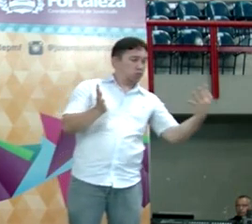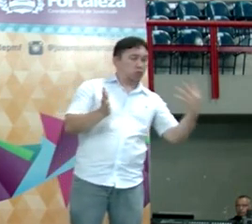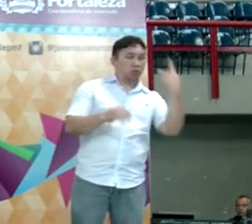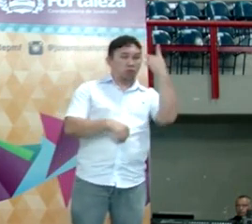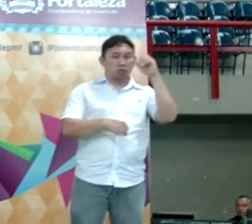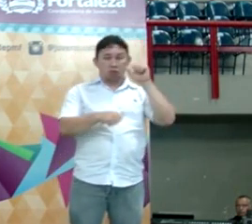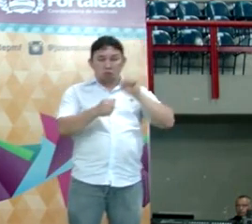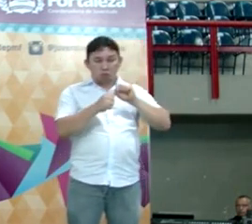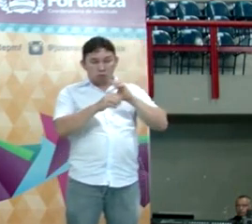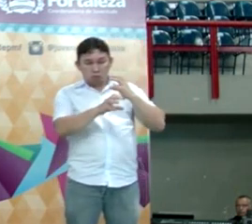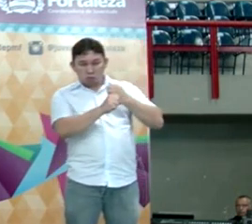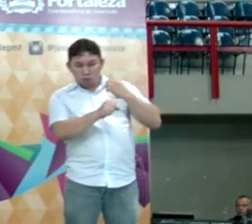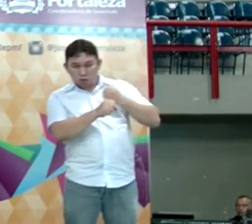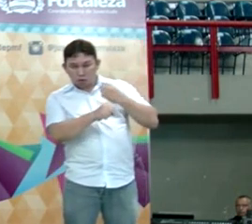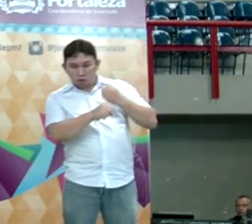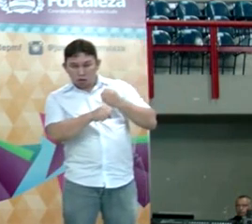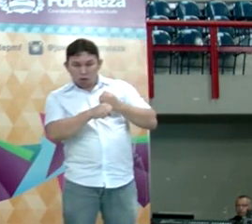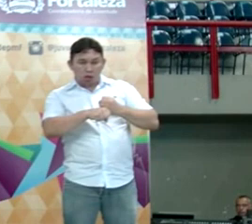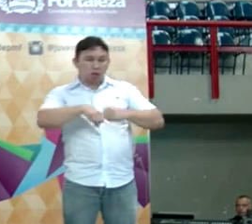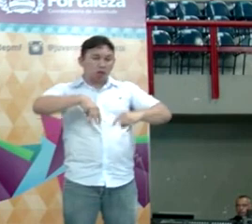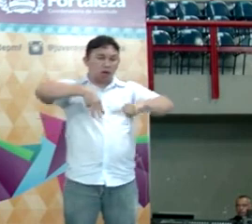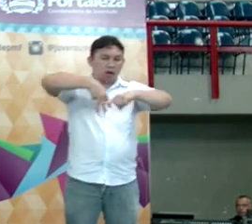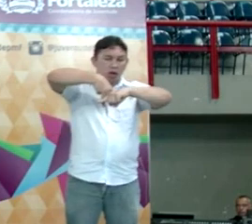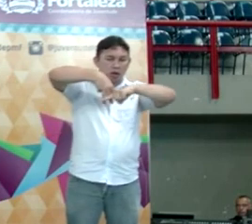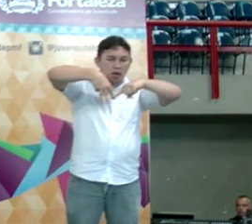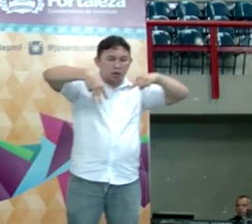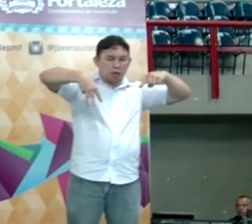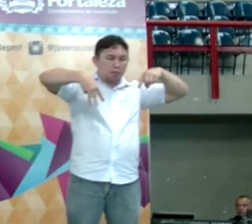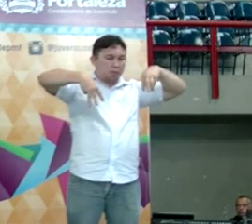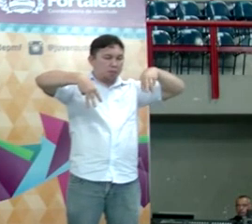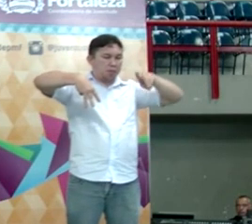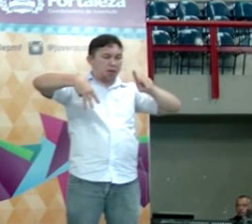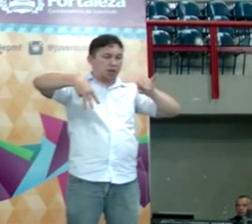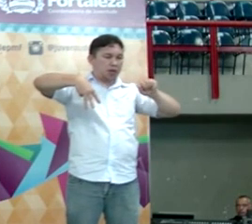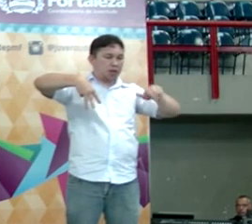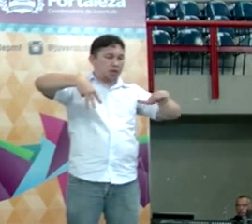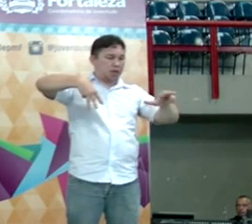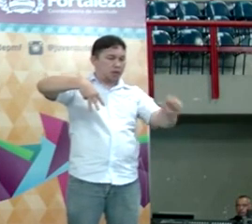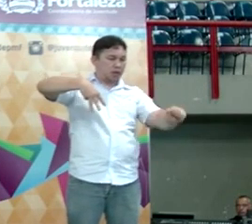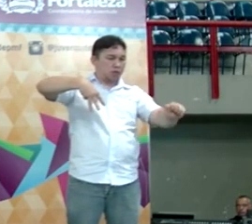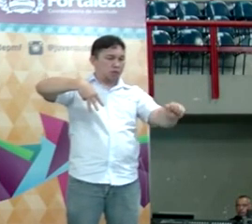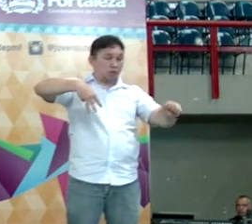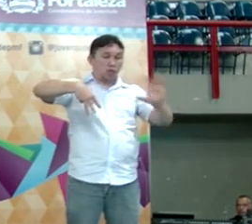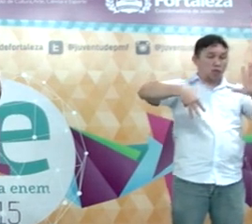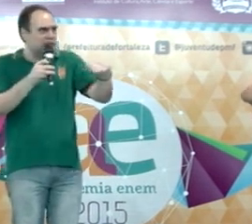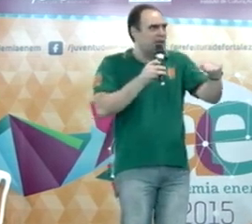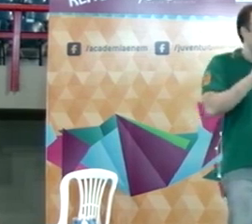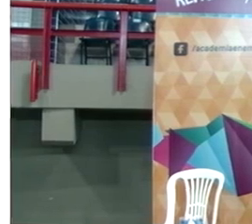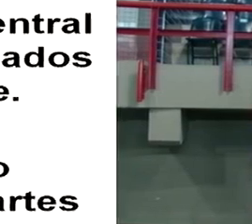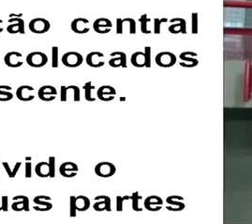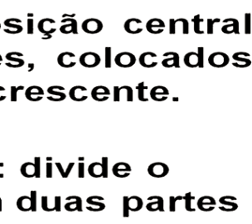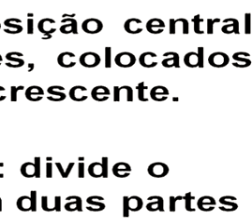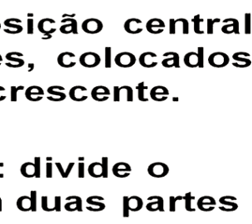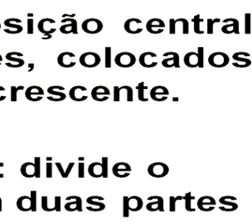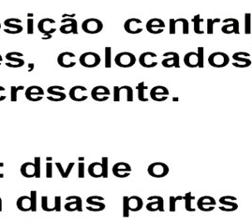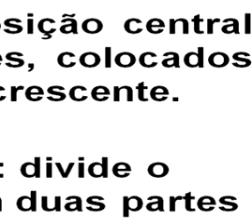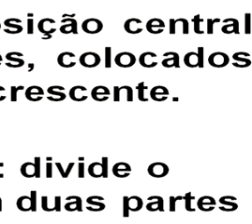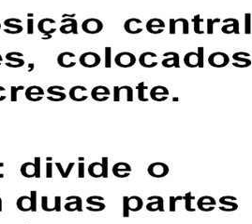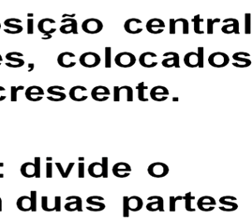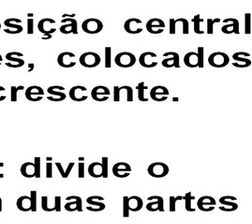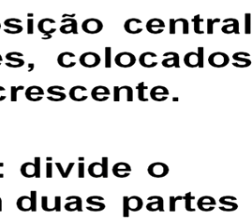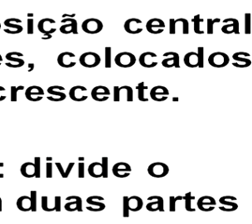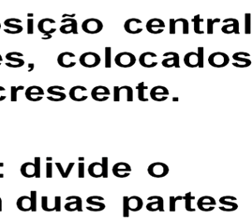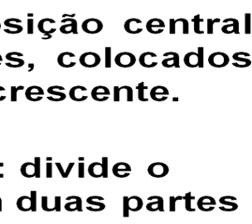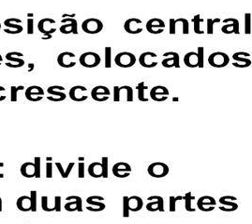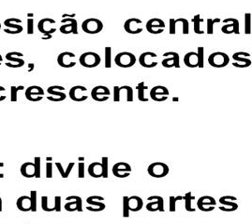que você faça o cálculo da mediana. Não estou falando de média. Média é somar tudo e dividir pela quantidade de elementos, né? Agora,